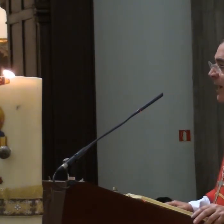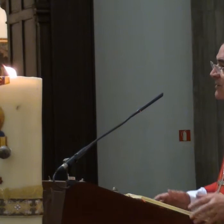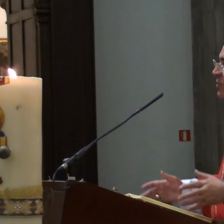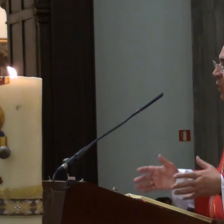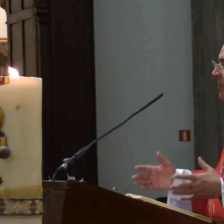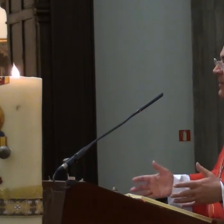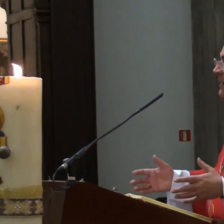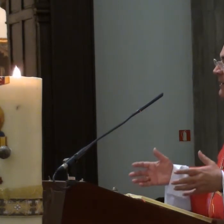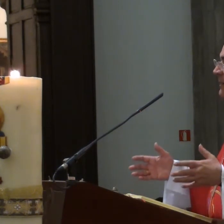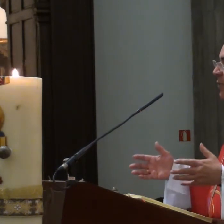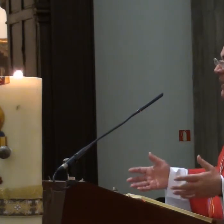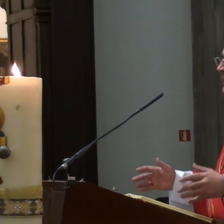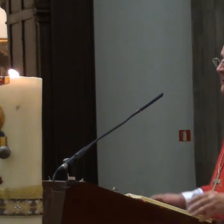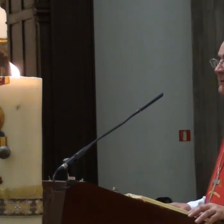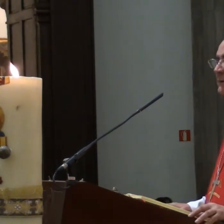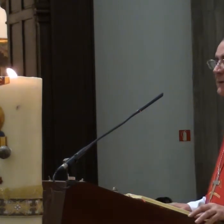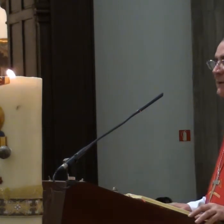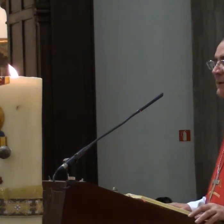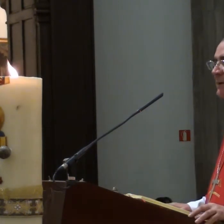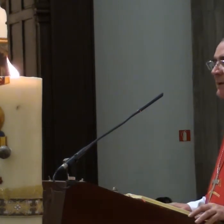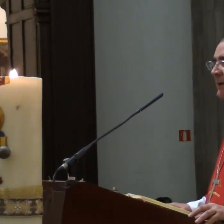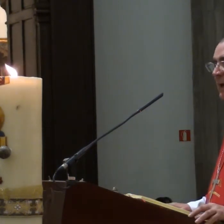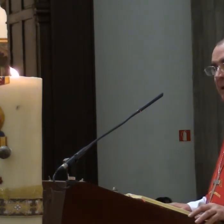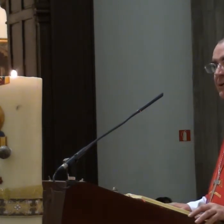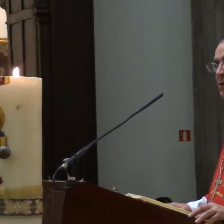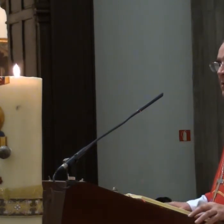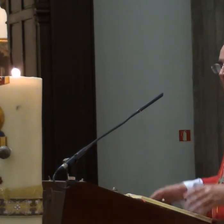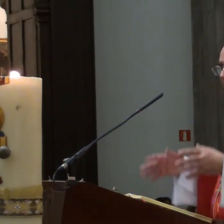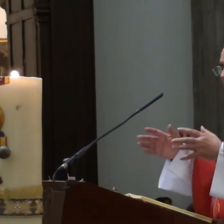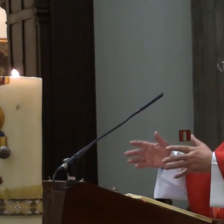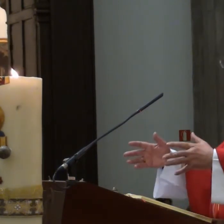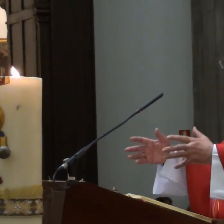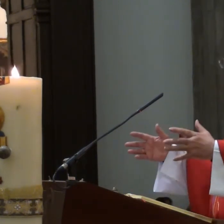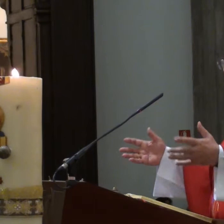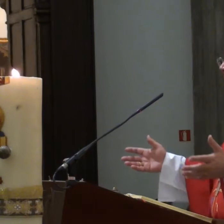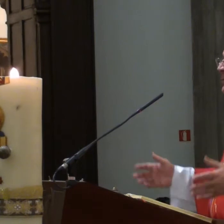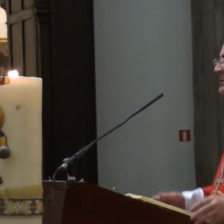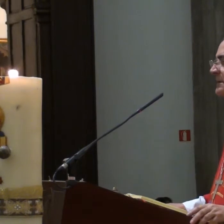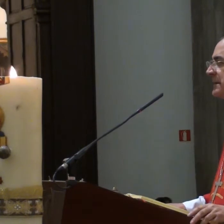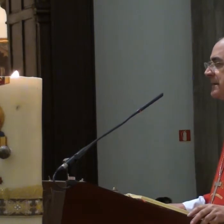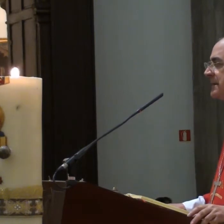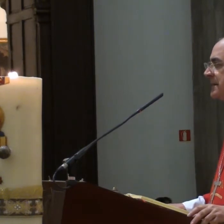lo ha hecho hombre y mujer y le ha dicho crecer